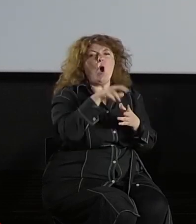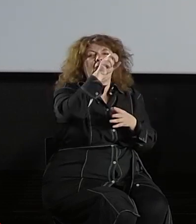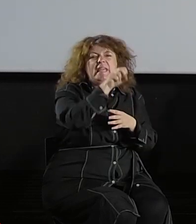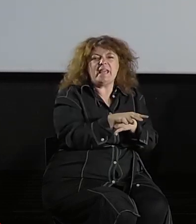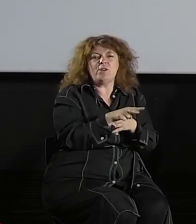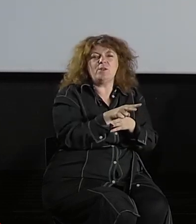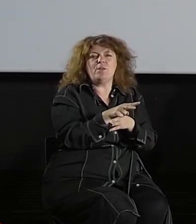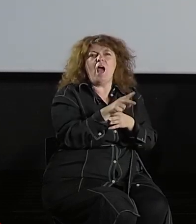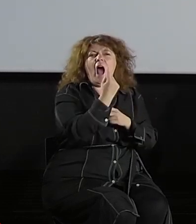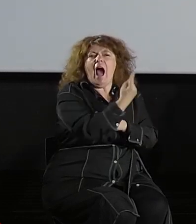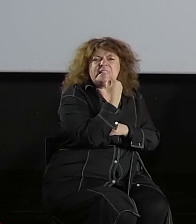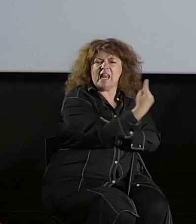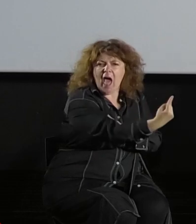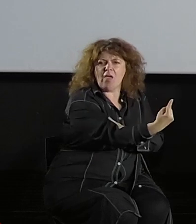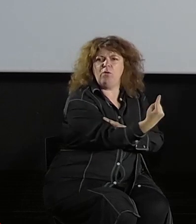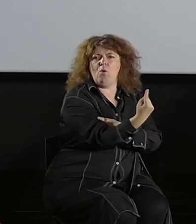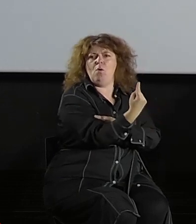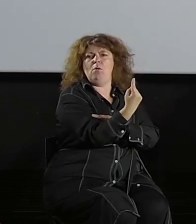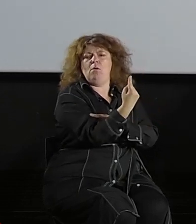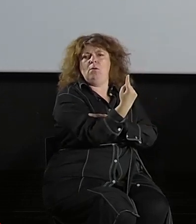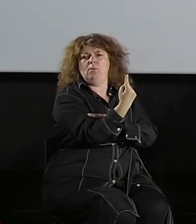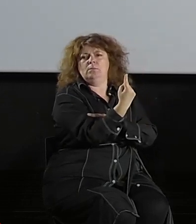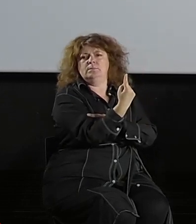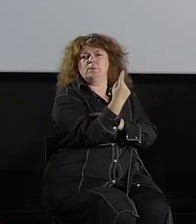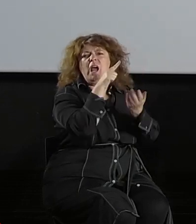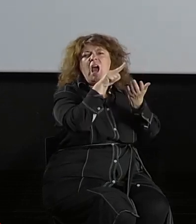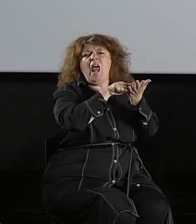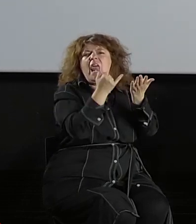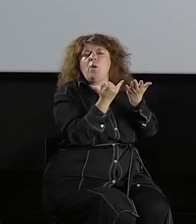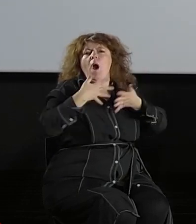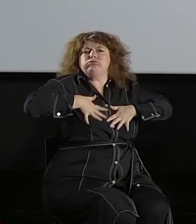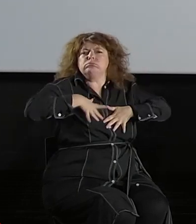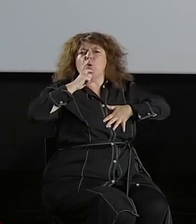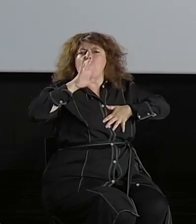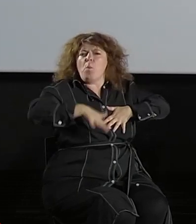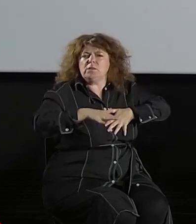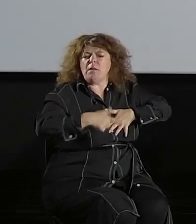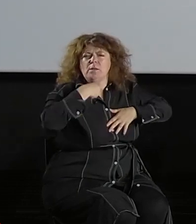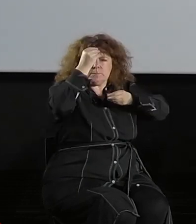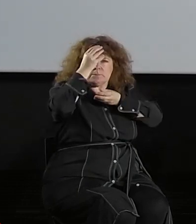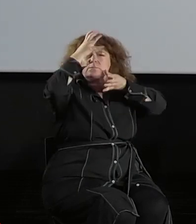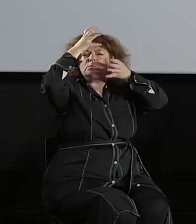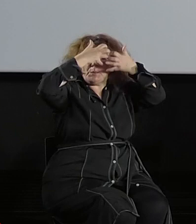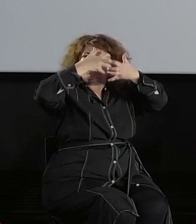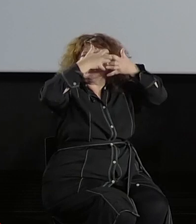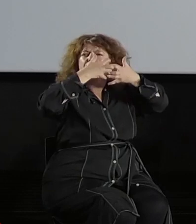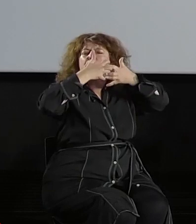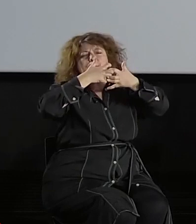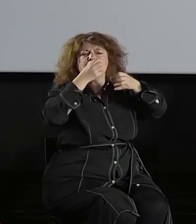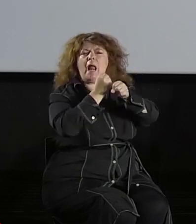ha estado aislada y que pues lenguaje ha sido adquirido tarde entonces los conocimientos pues hay que trabajarlos de una manera determinada a